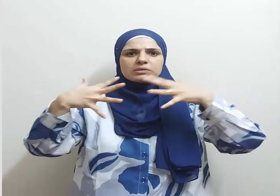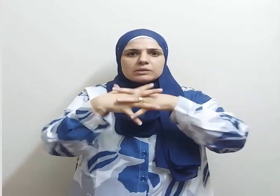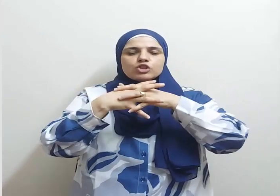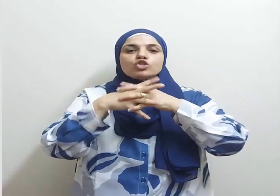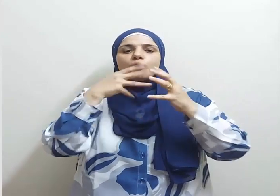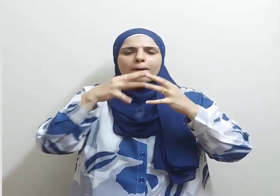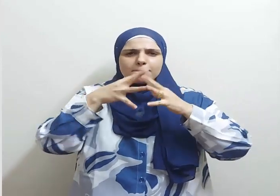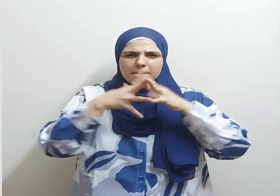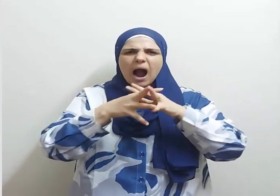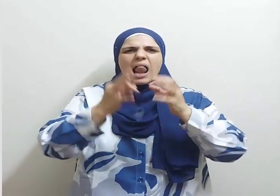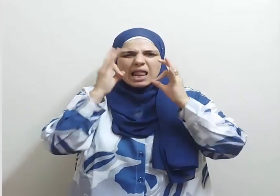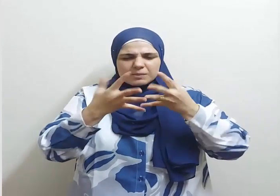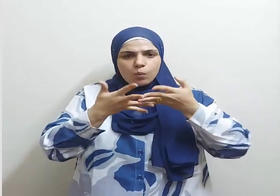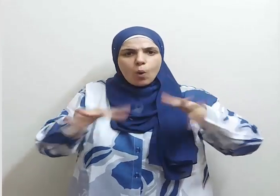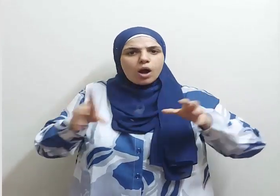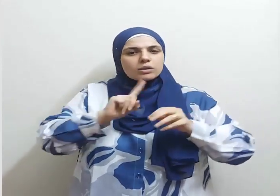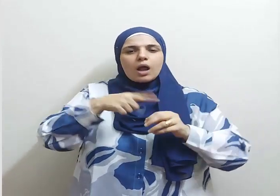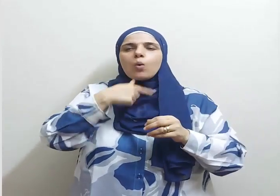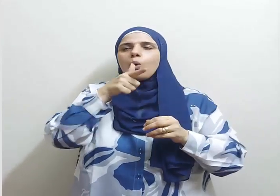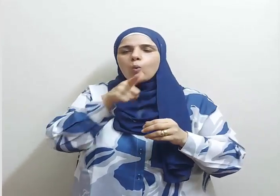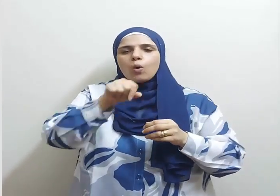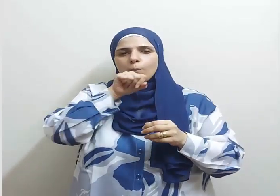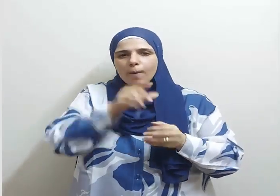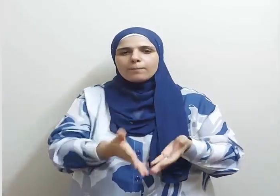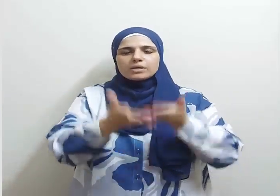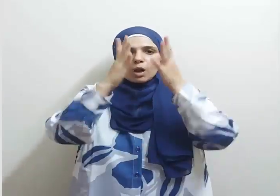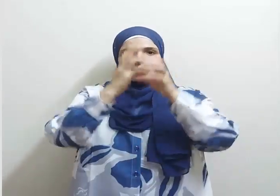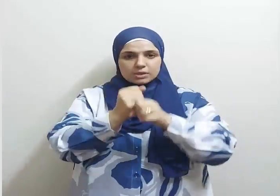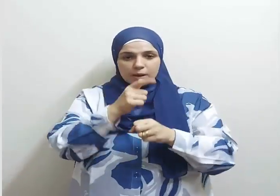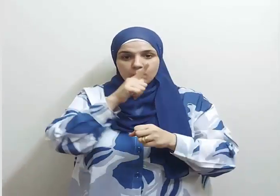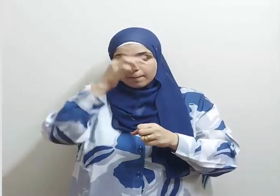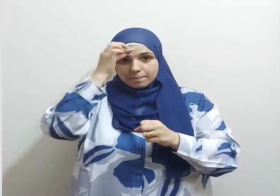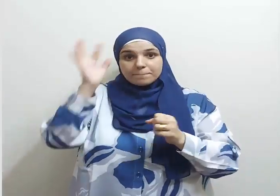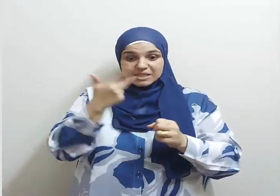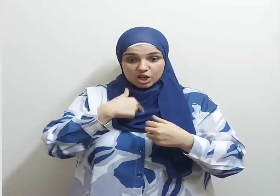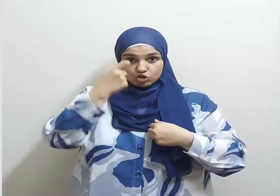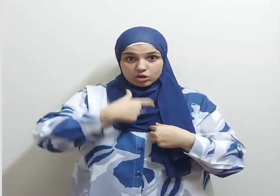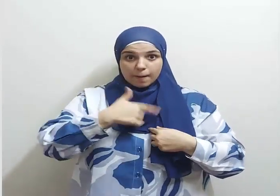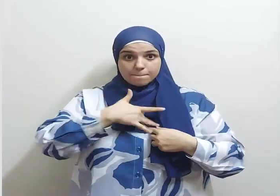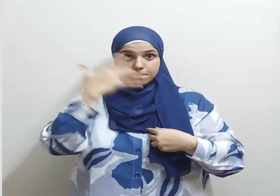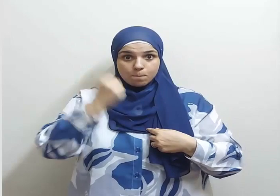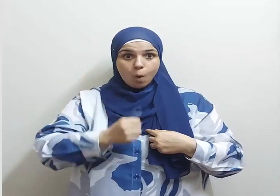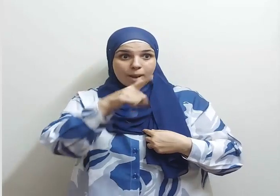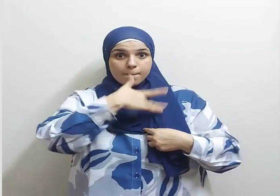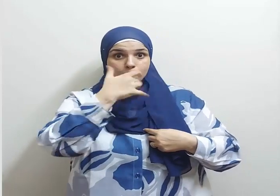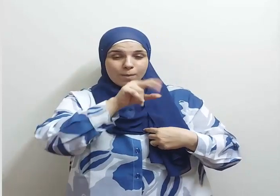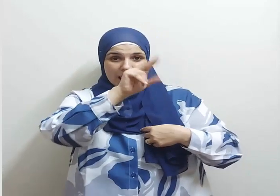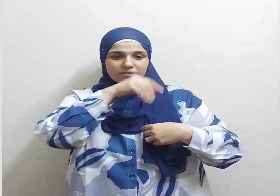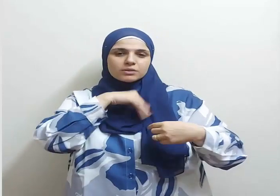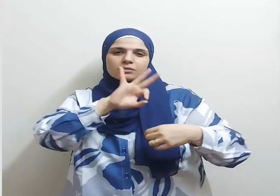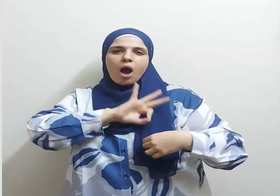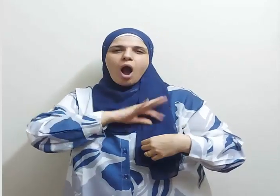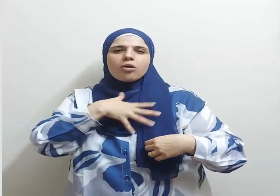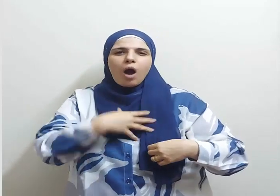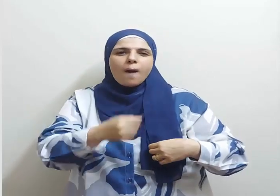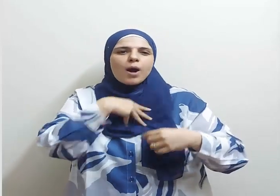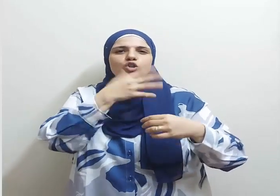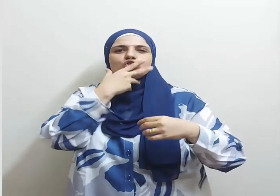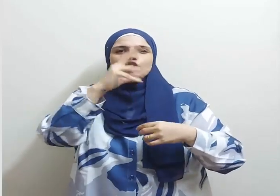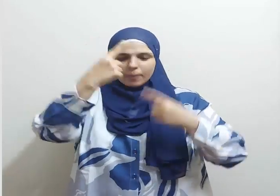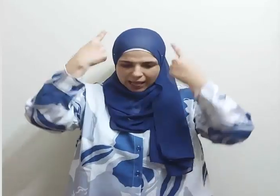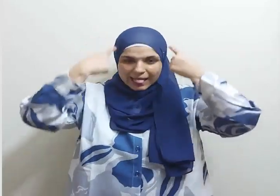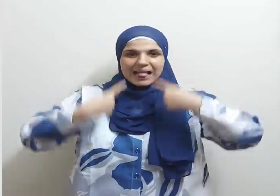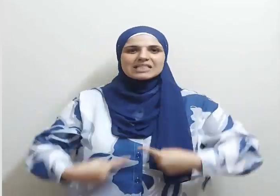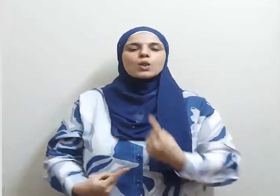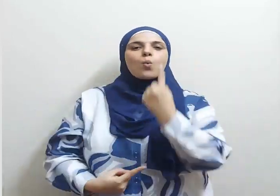اصابعه ويقول صلوات ربي وسلام عليه مثل المؤمنين في توادهم وتراحمهم كمثل الجسد